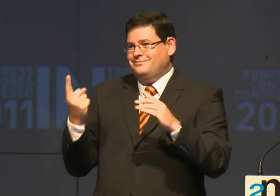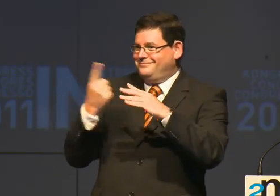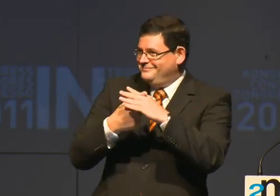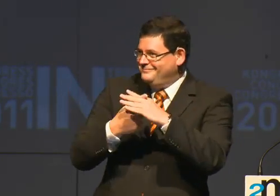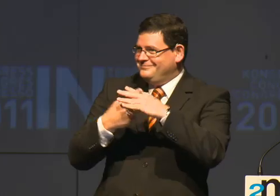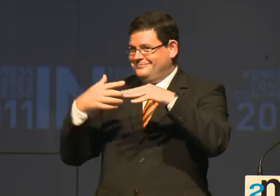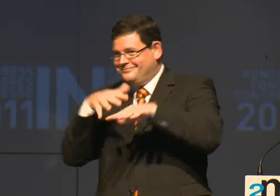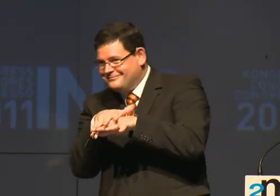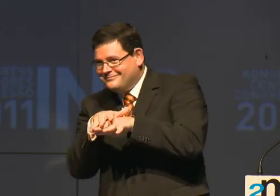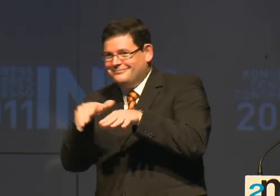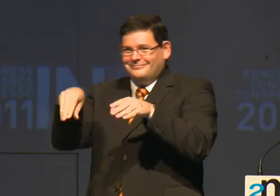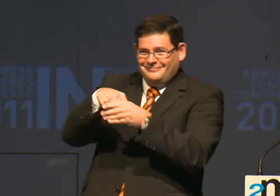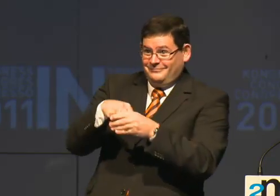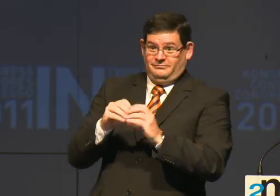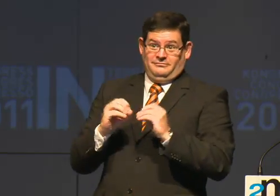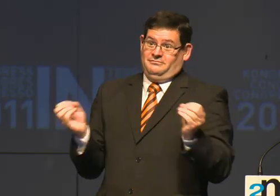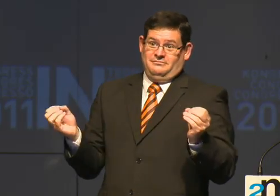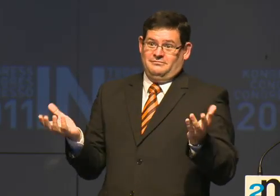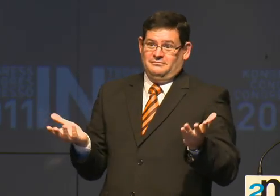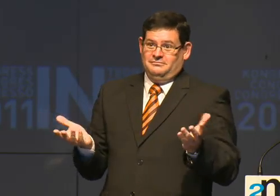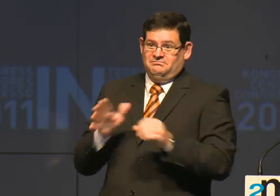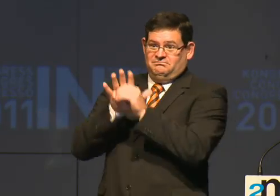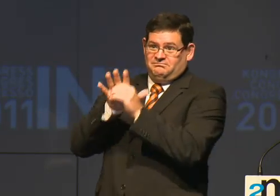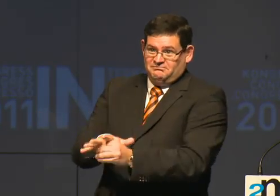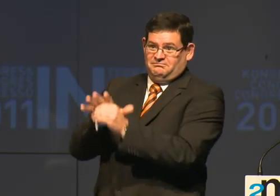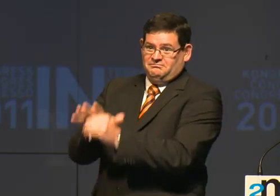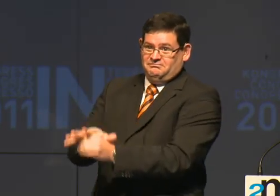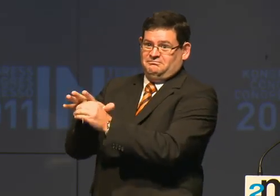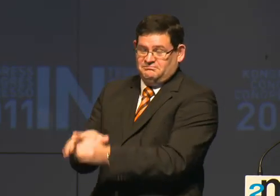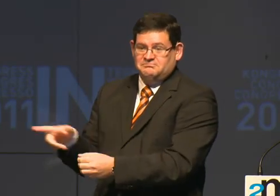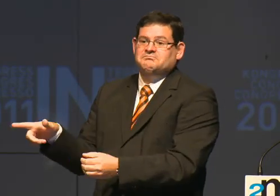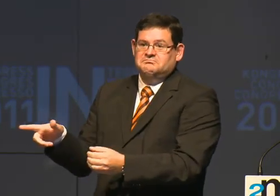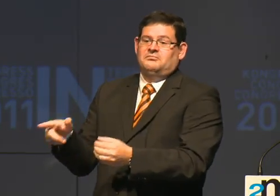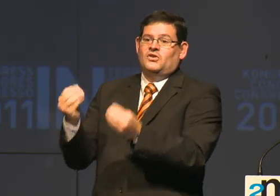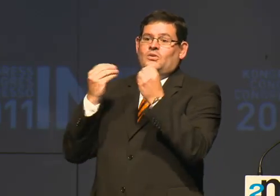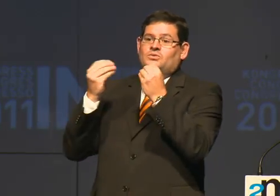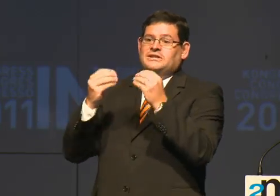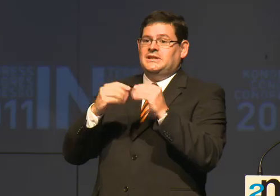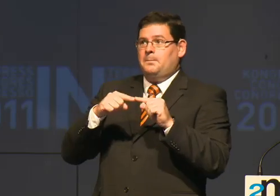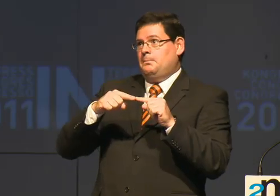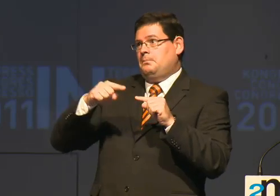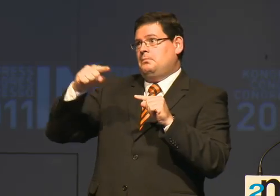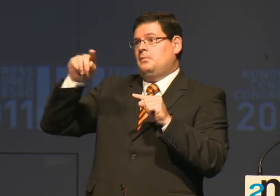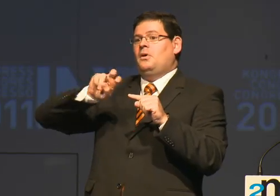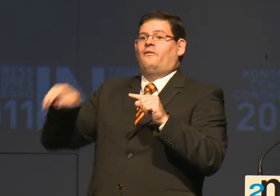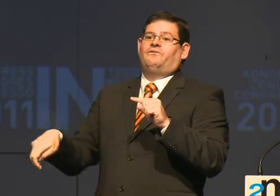Le problème de tout ça, c'est le niveau, bien entendu, d'éducation, de scolarisation des personnes handicapées, bien